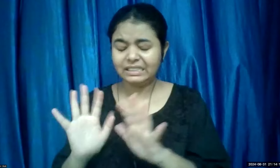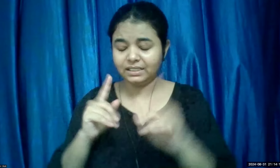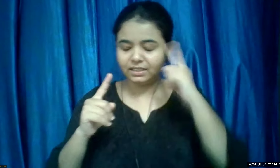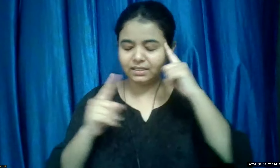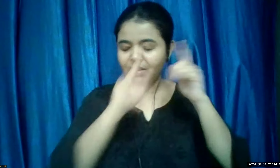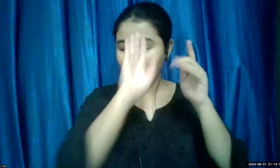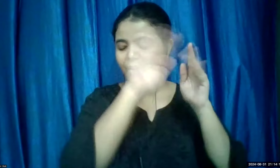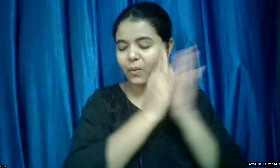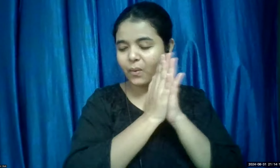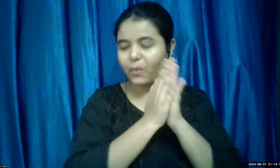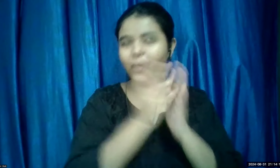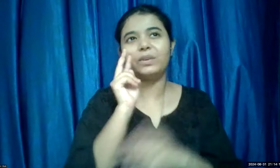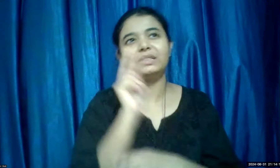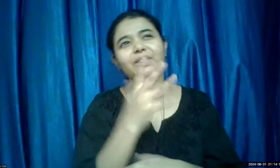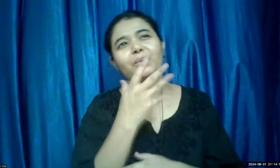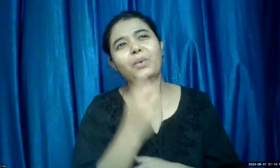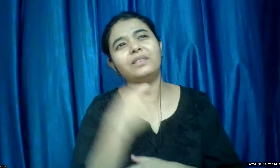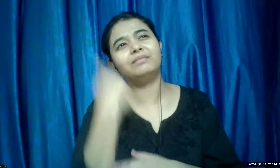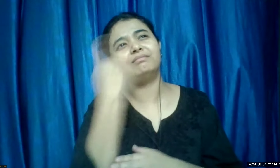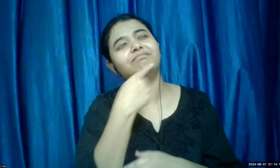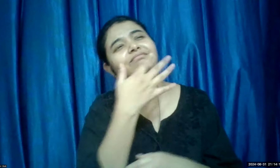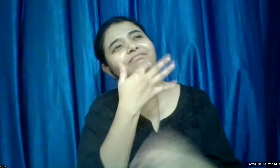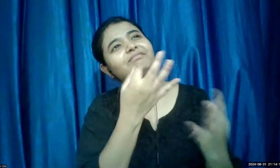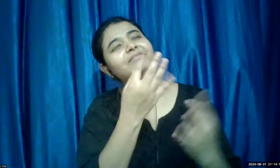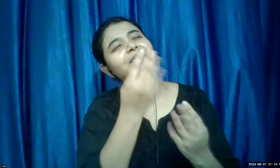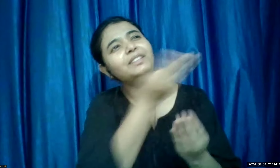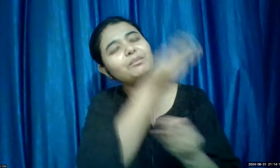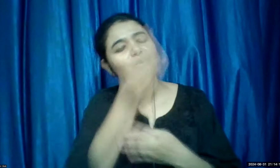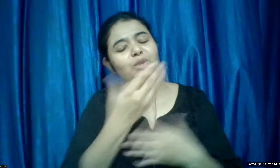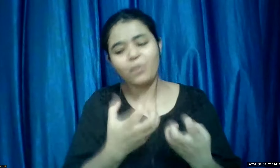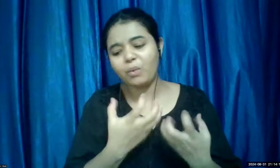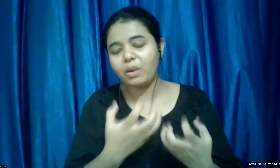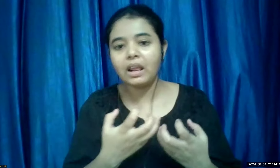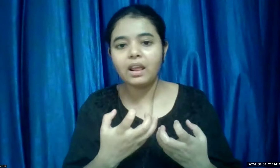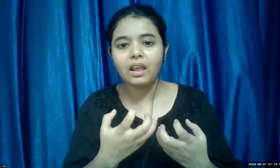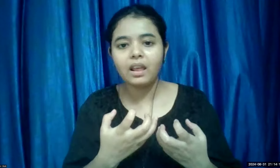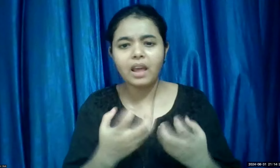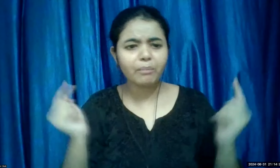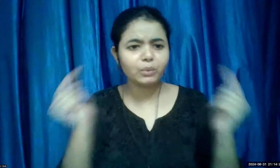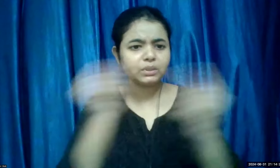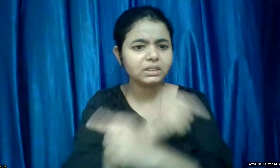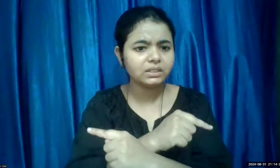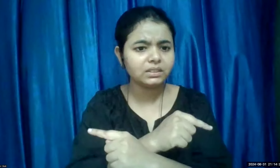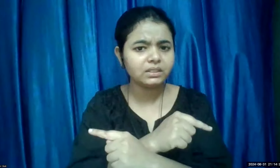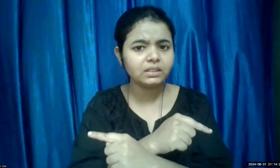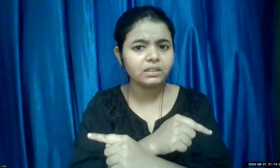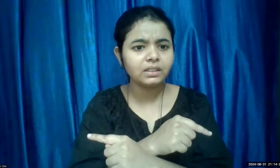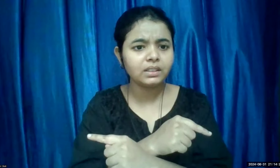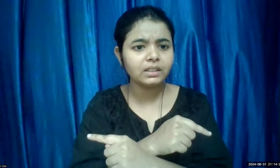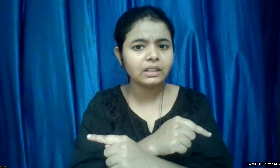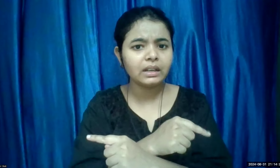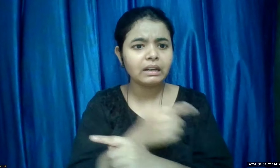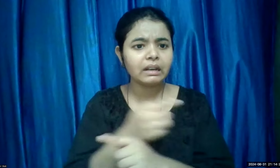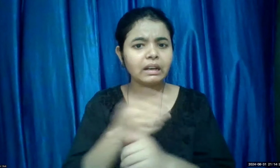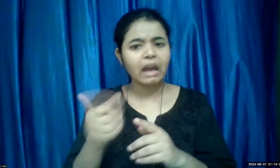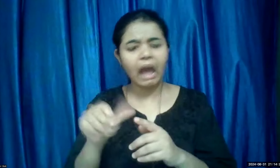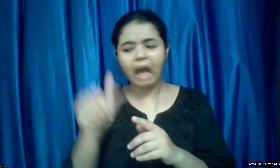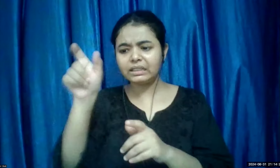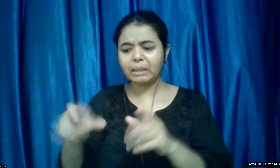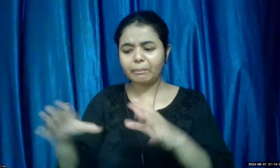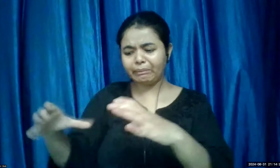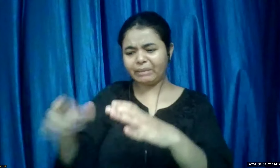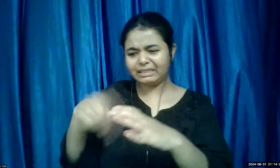मंदिर जाके भगवान का दर्शन करूंगा, भगवान कितने सुंदर है। तो ये जो चिंतन है, भगवान